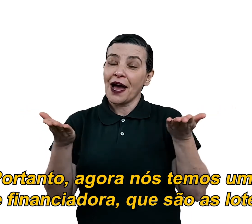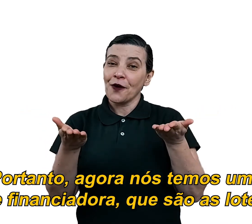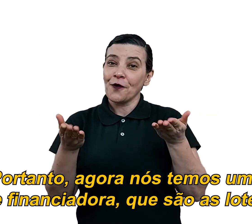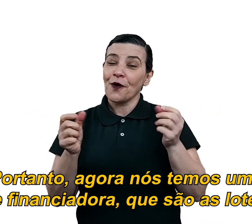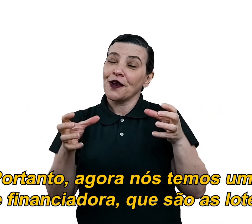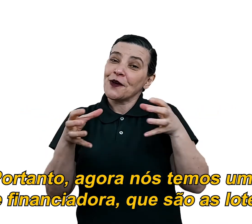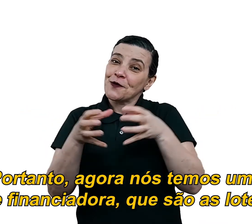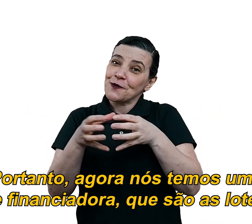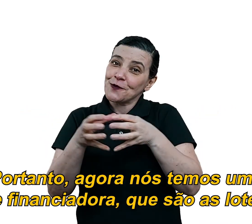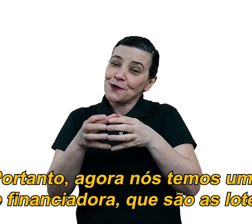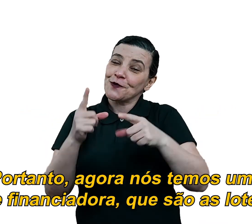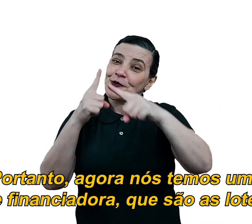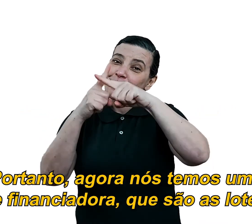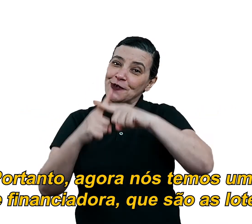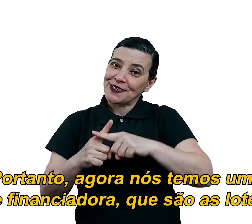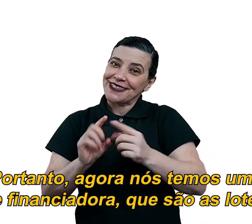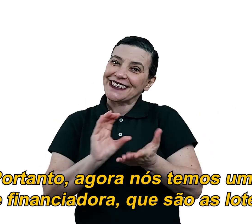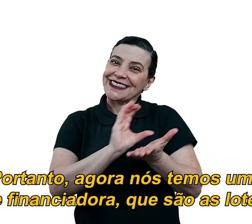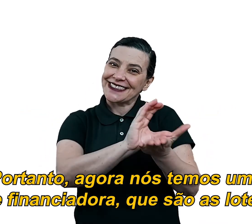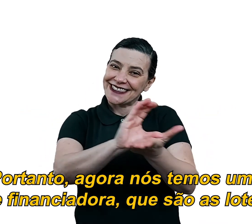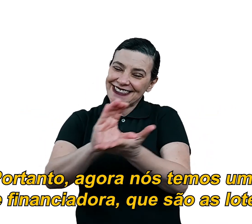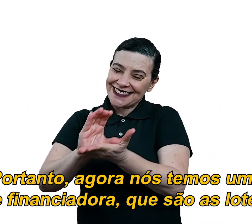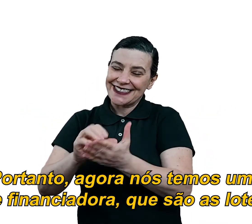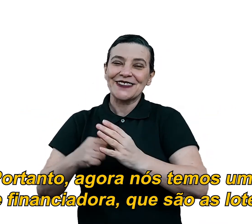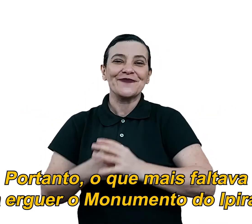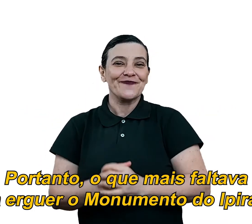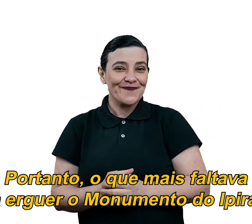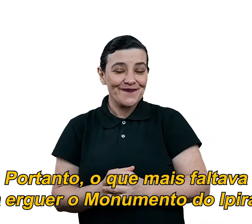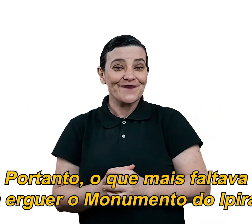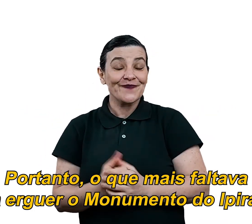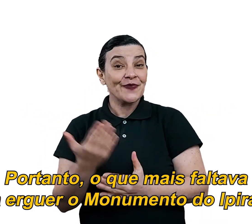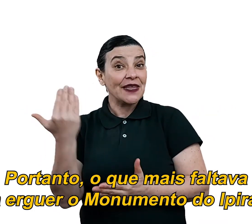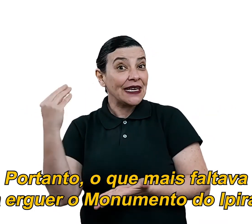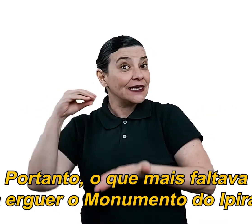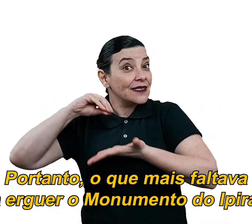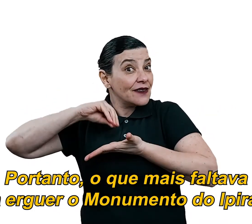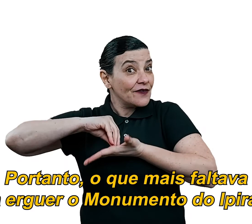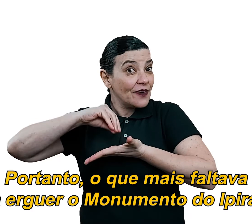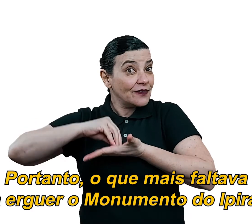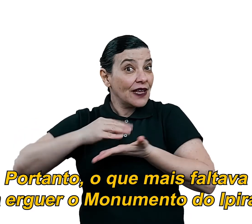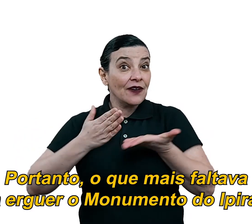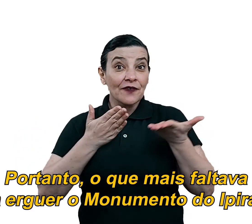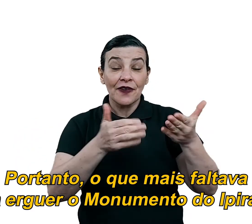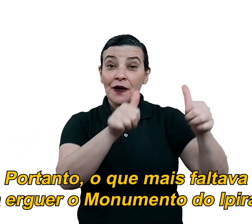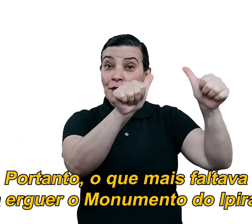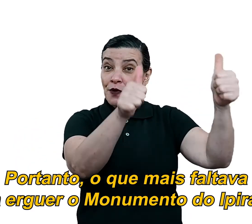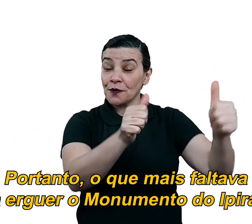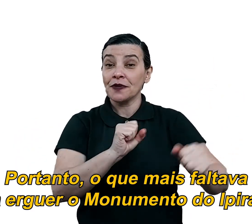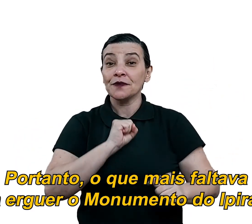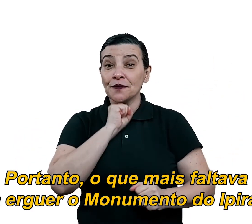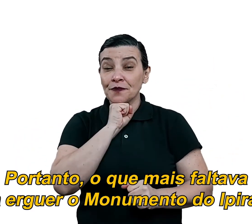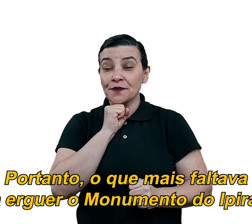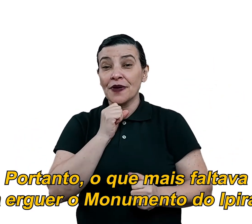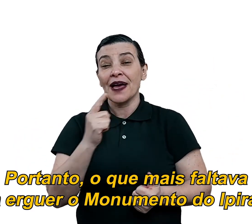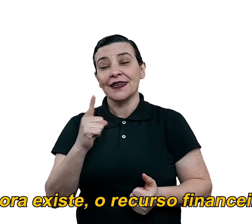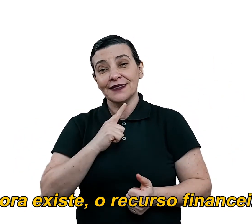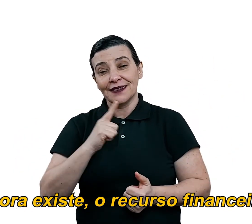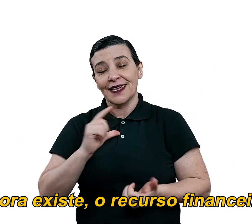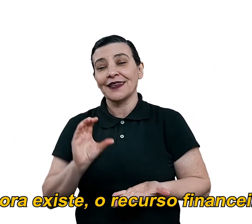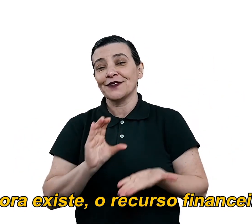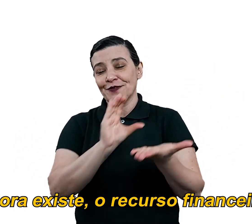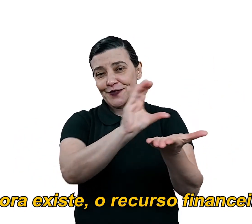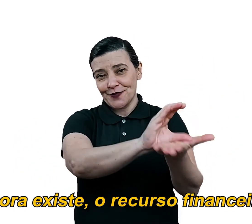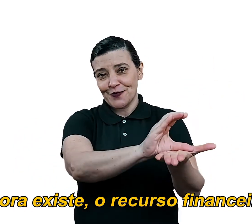Portanto, agora nós temos uma fonte financiadora que são as loterias. Certo? Portanto, o que mais faltava para erguer o monumento do Ipiranga,